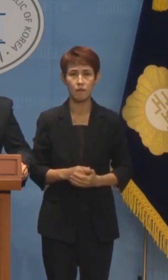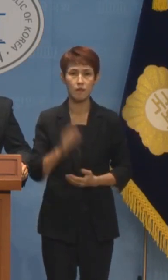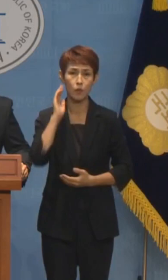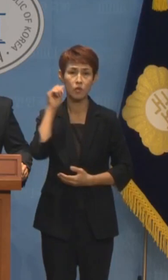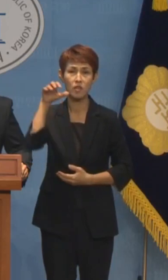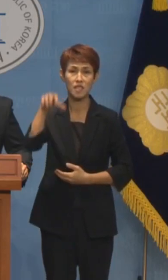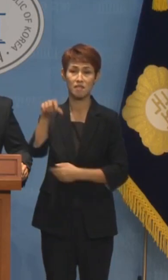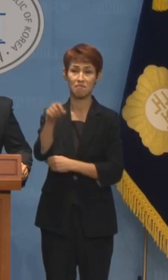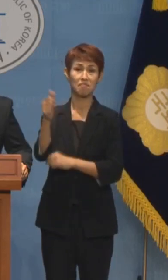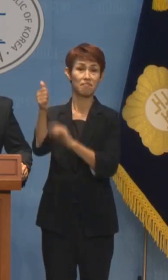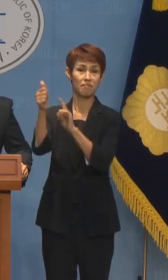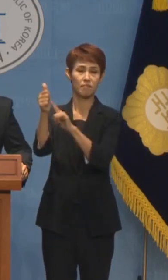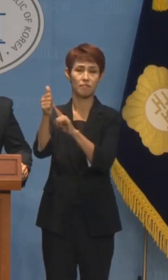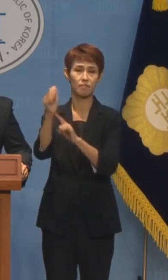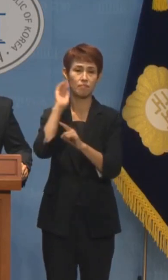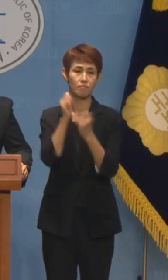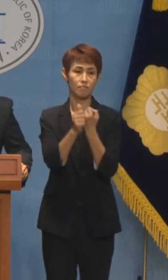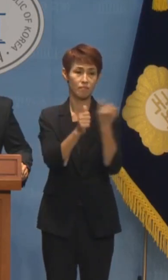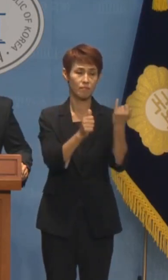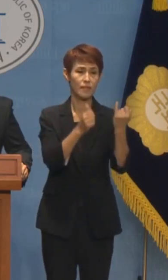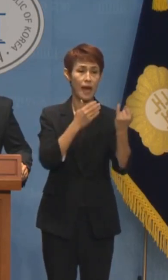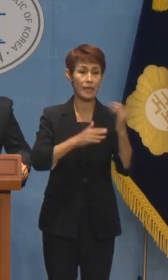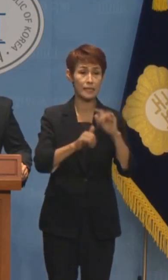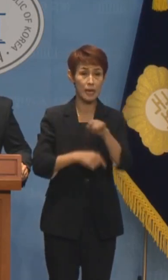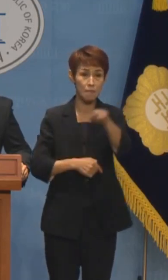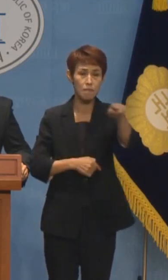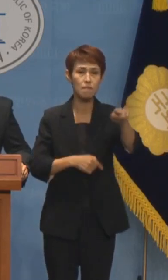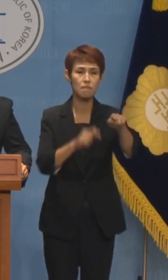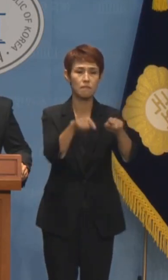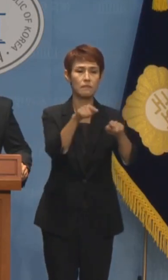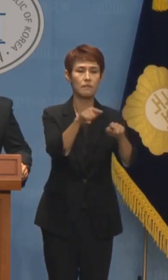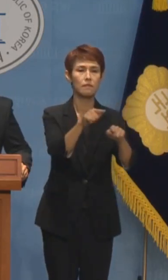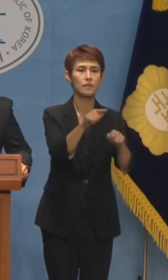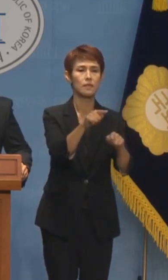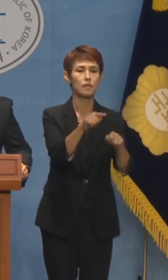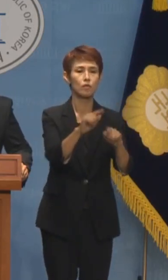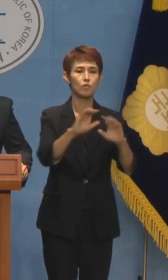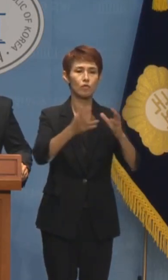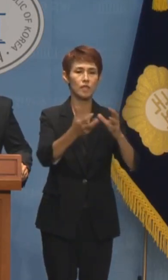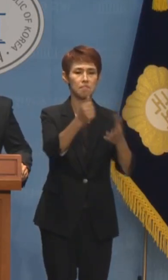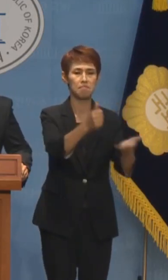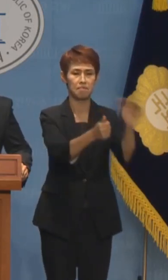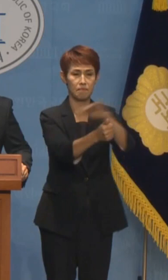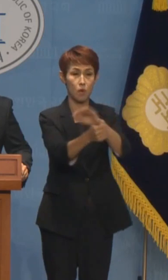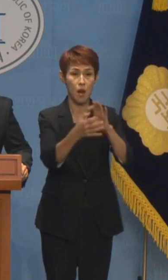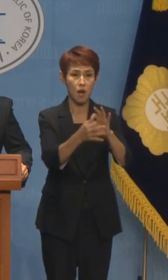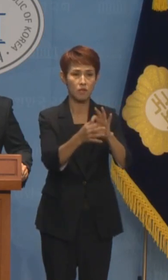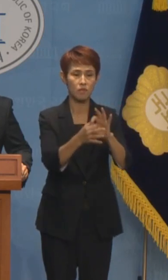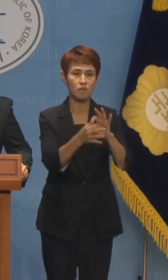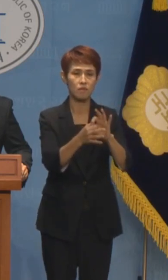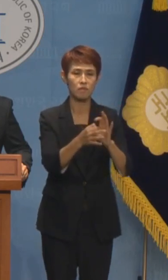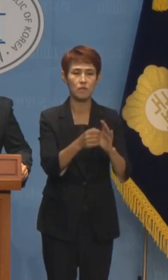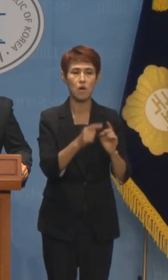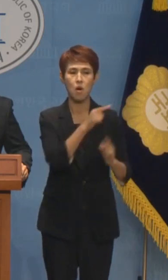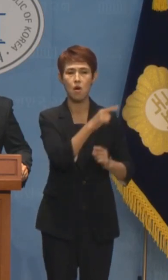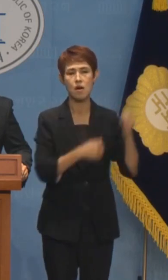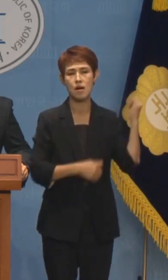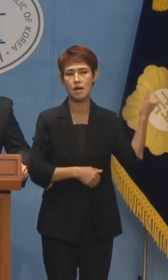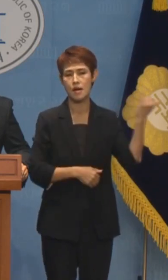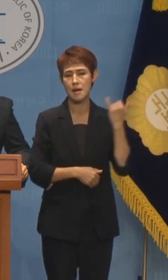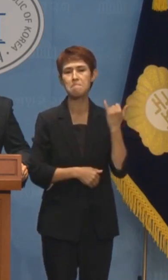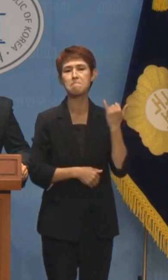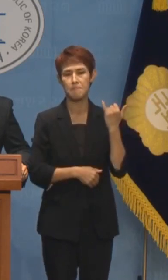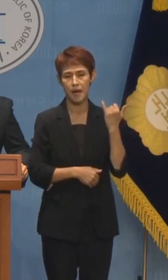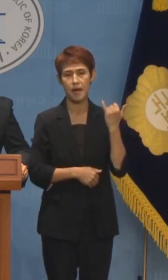행정관은 김여사 지인의 국립묘지 안장 청탁에 대해 서초동에서 연락을 받았다며